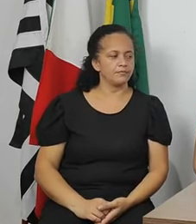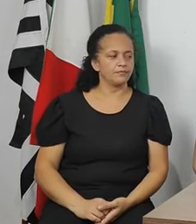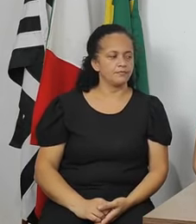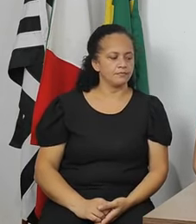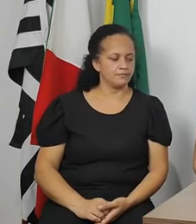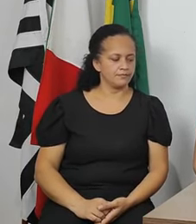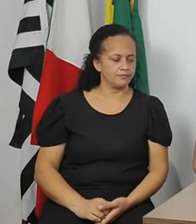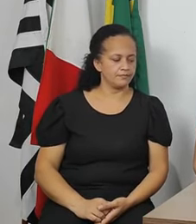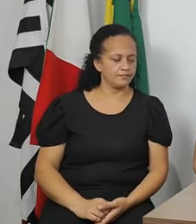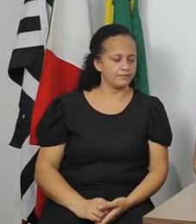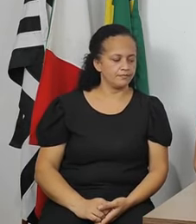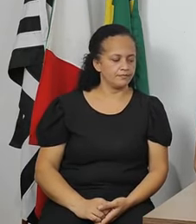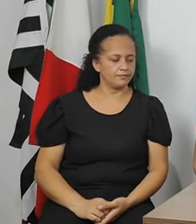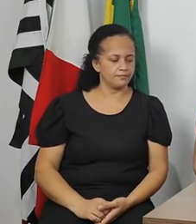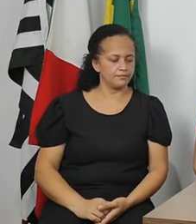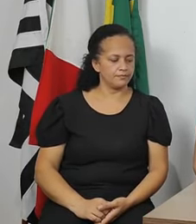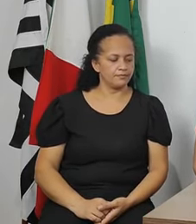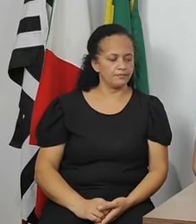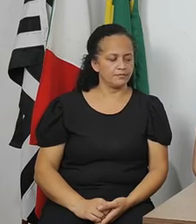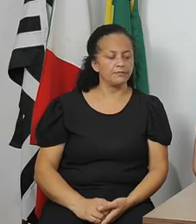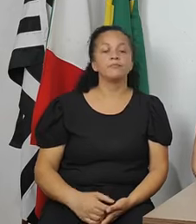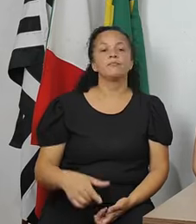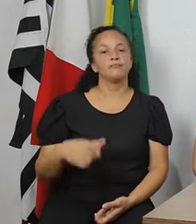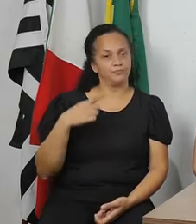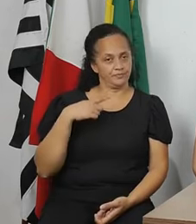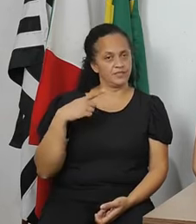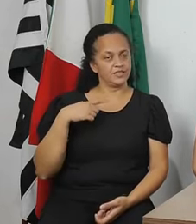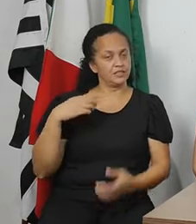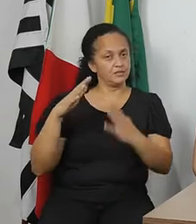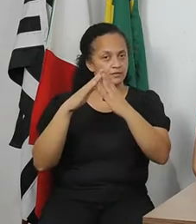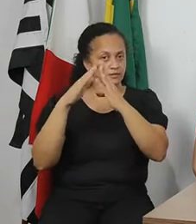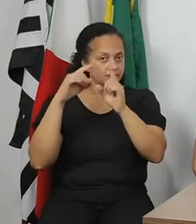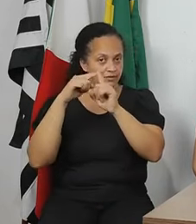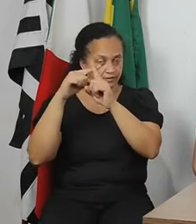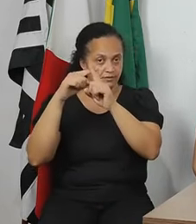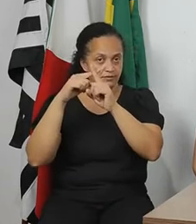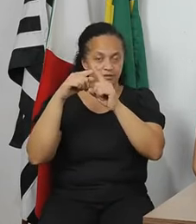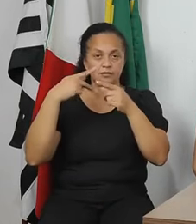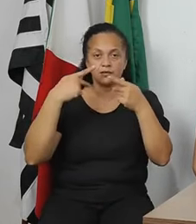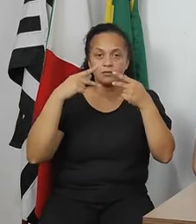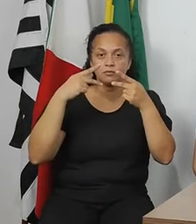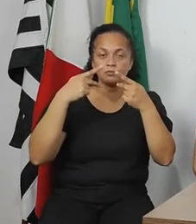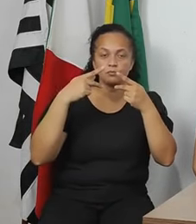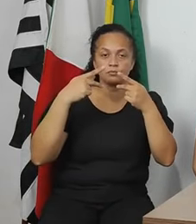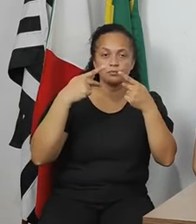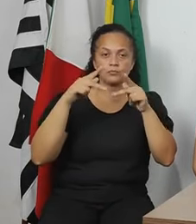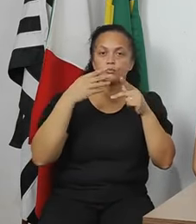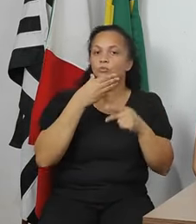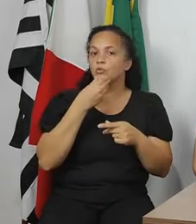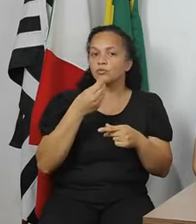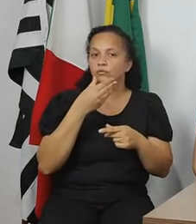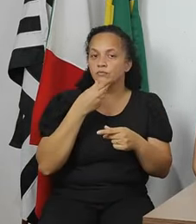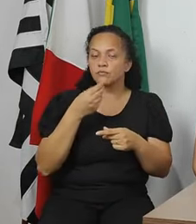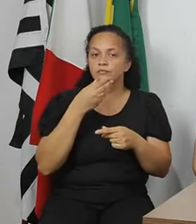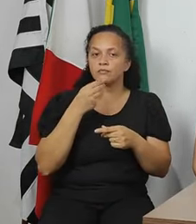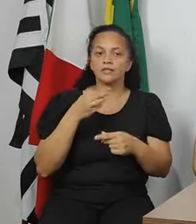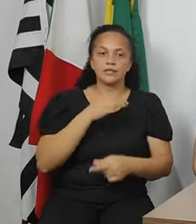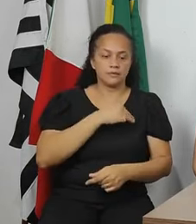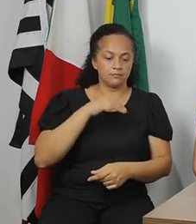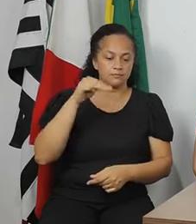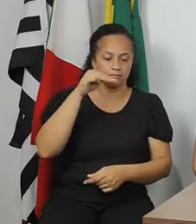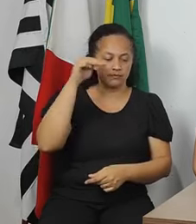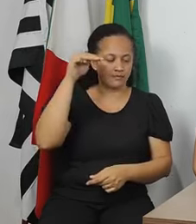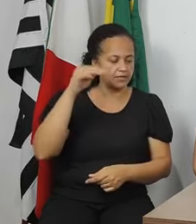Fala assim: havia na igreja de Antioquia profetas e mestres, Barnabé, Simeão, por nome